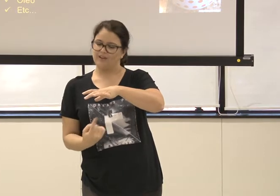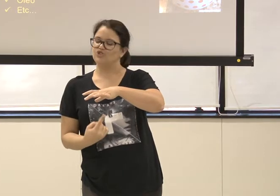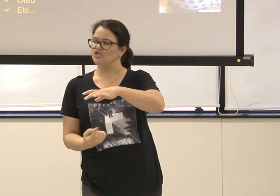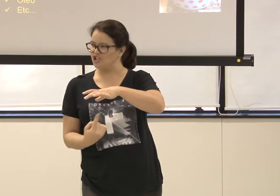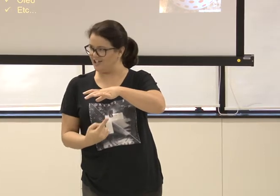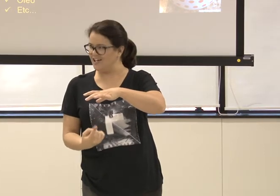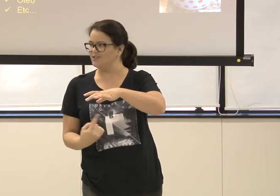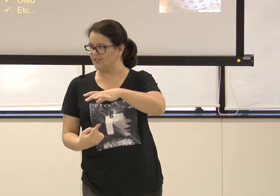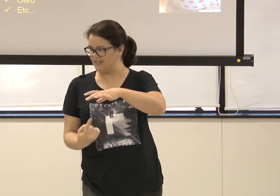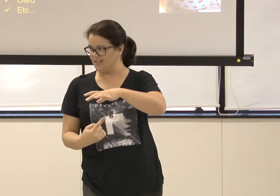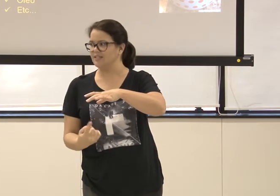girando aqui.